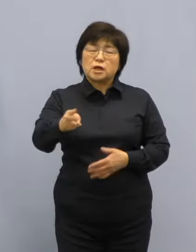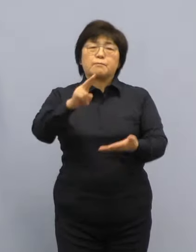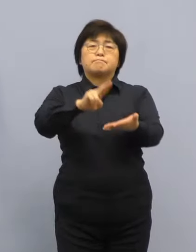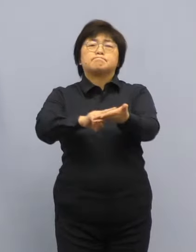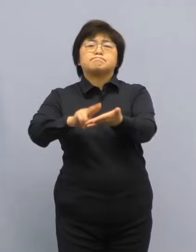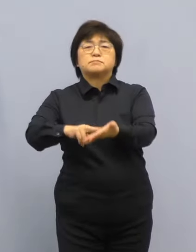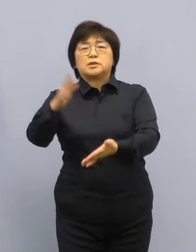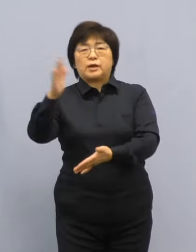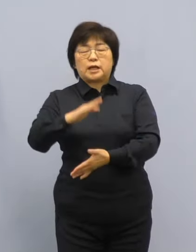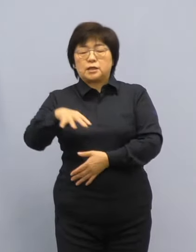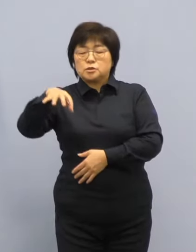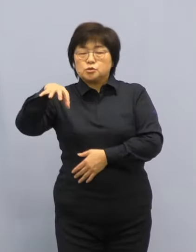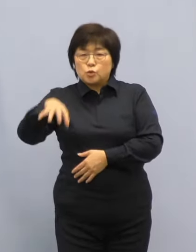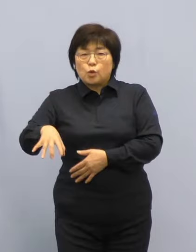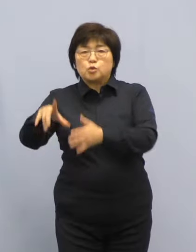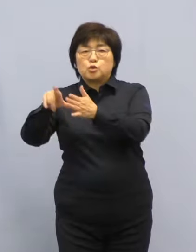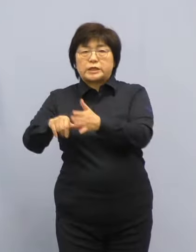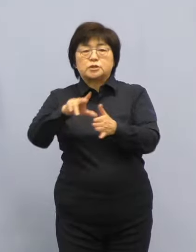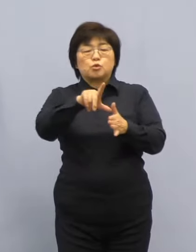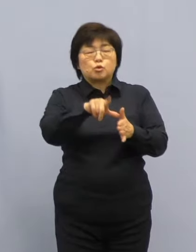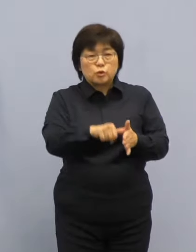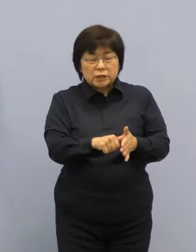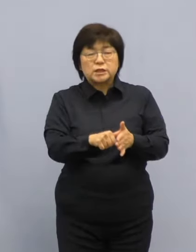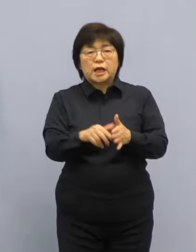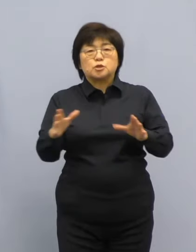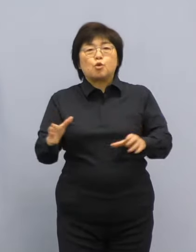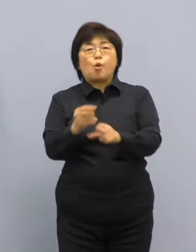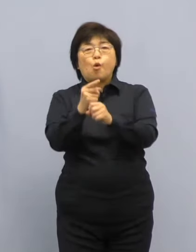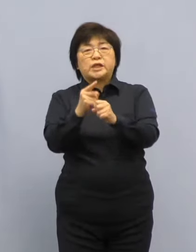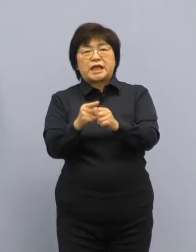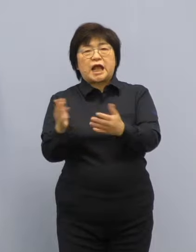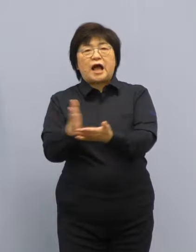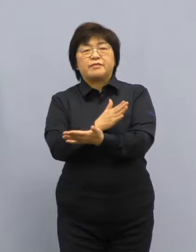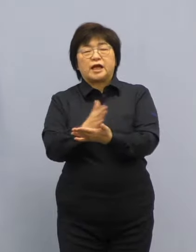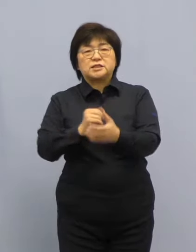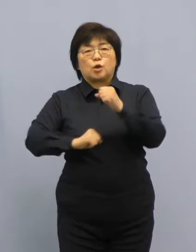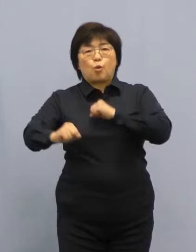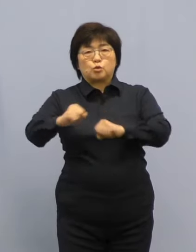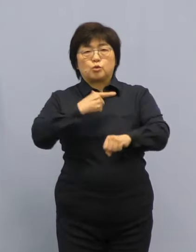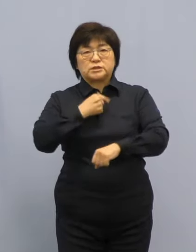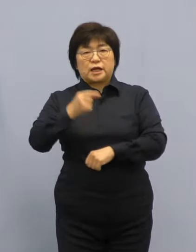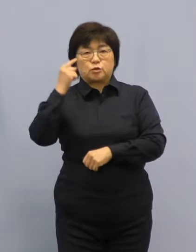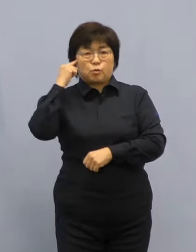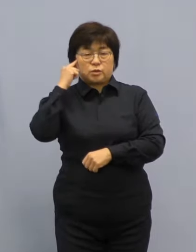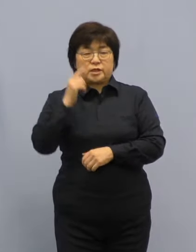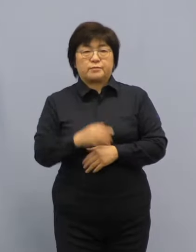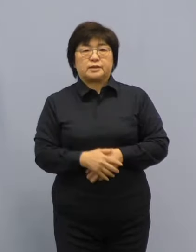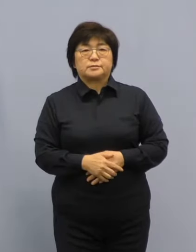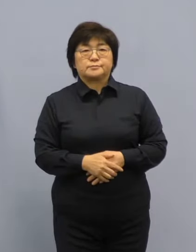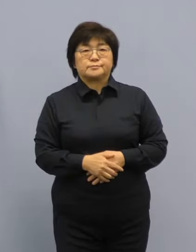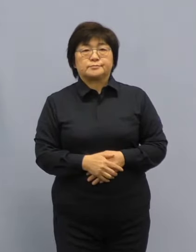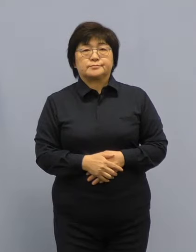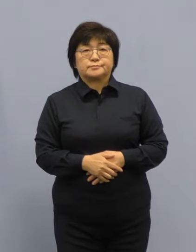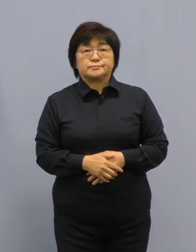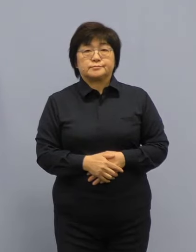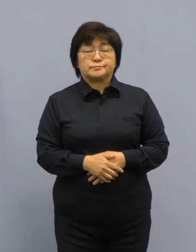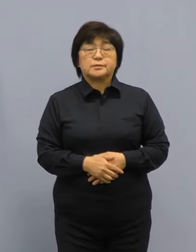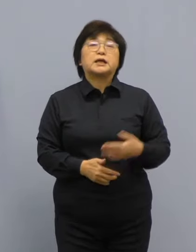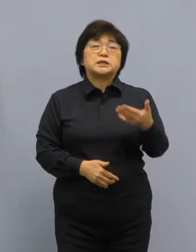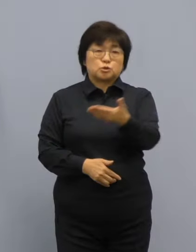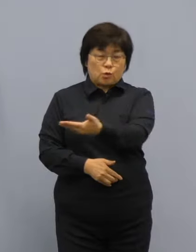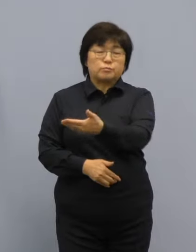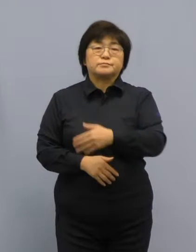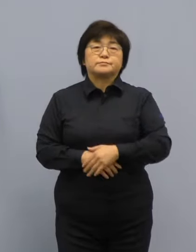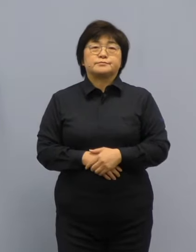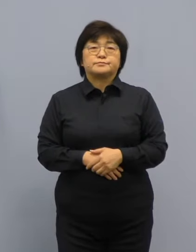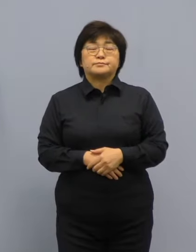場その場でしっかり総合的に判断をして行動していきたいと思います。 あと選挙について、はい、まあ、もう一つ、県